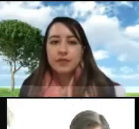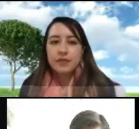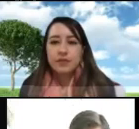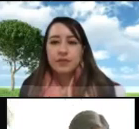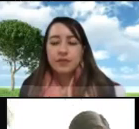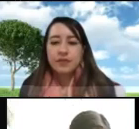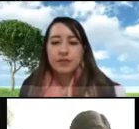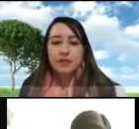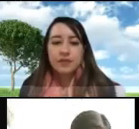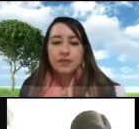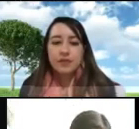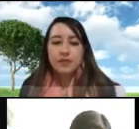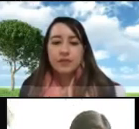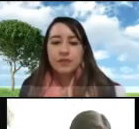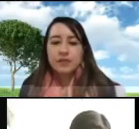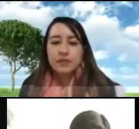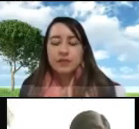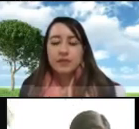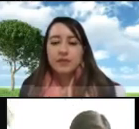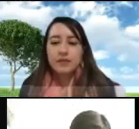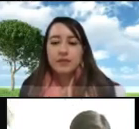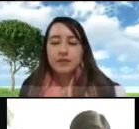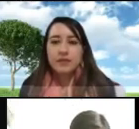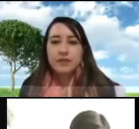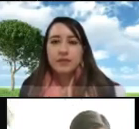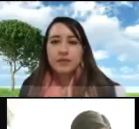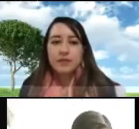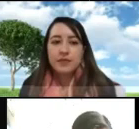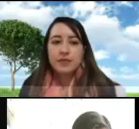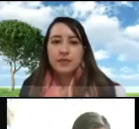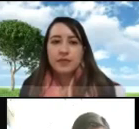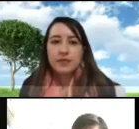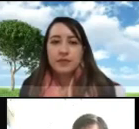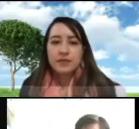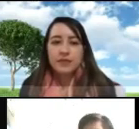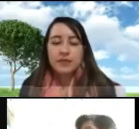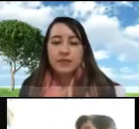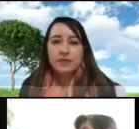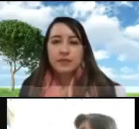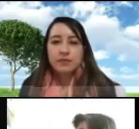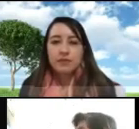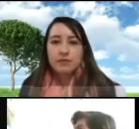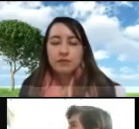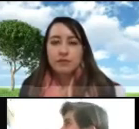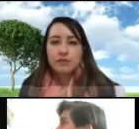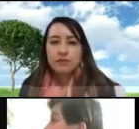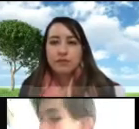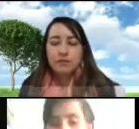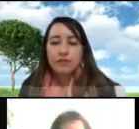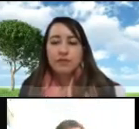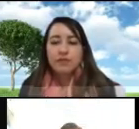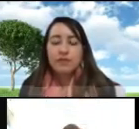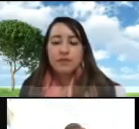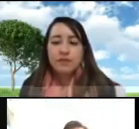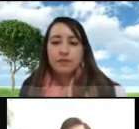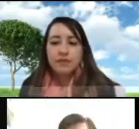y bosque, desierto y pastizal o mar abierto y costas. Recuerden, uno acuático y